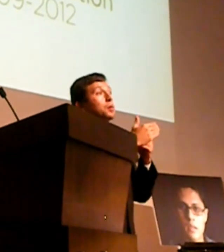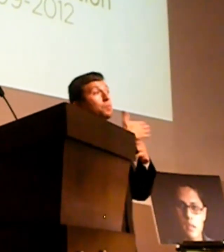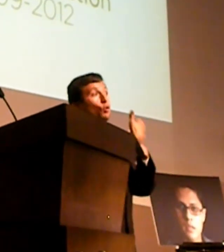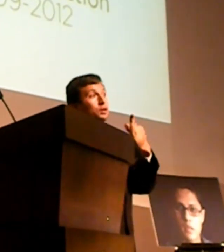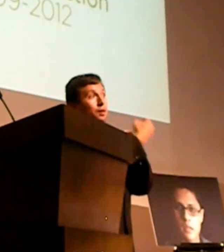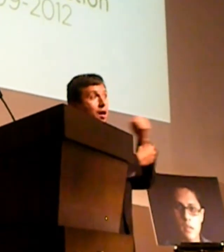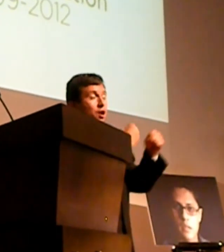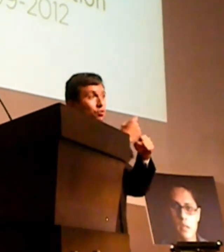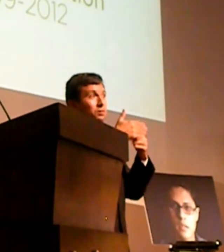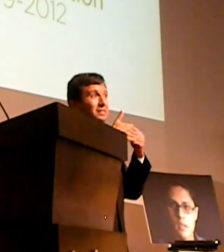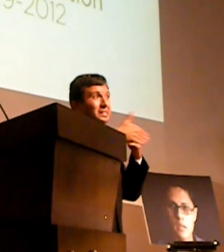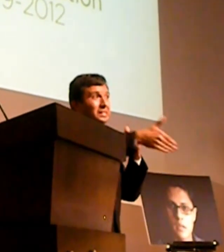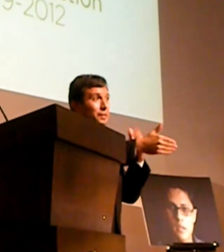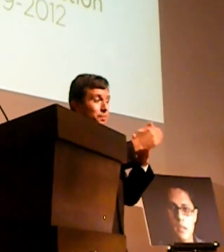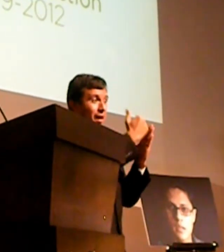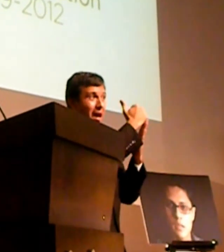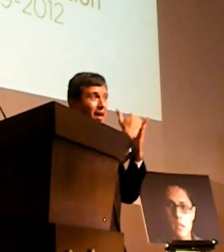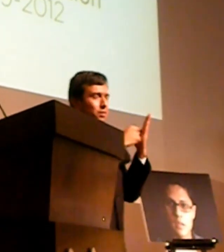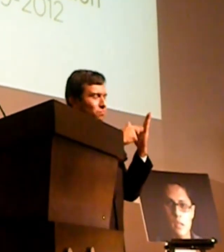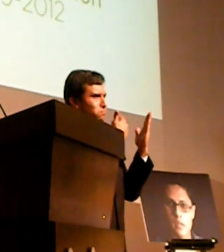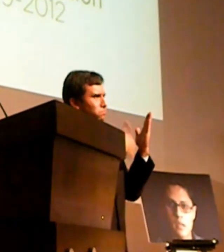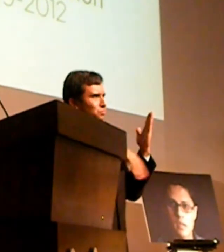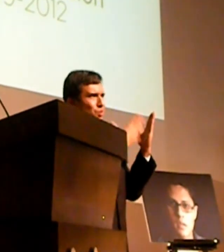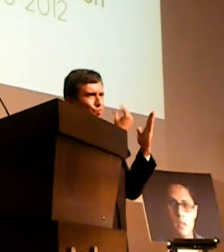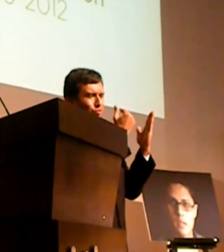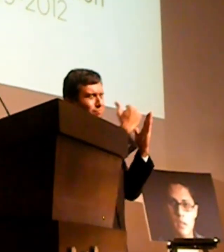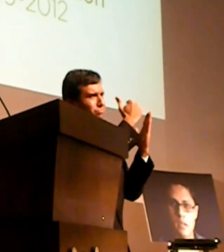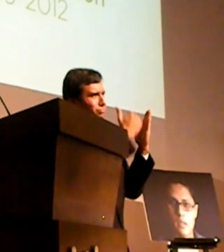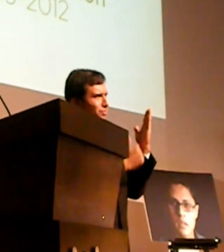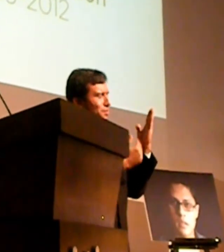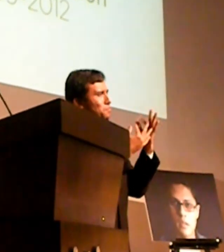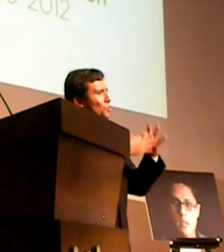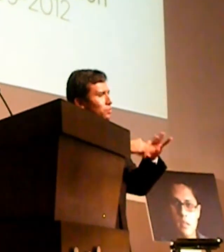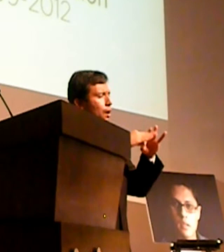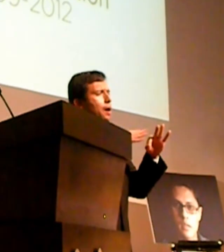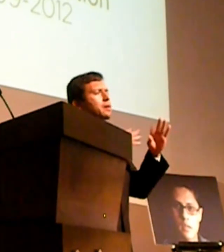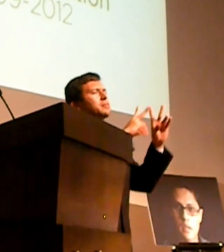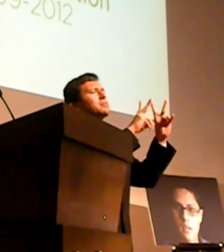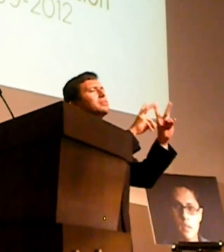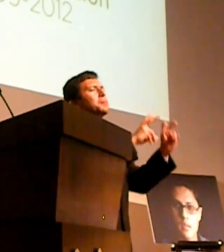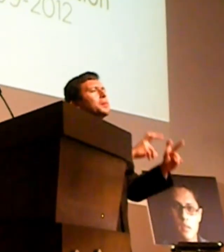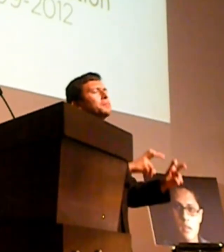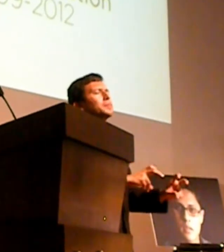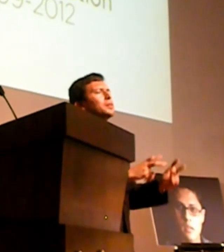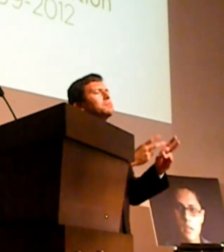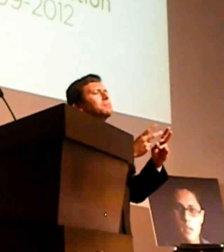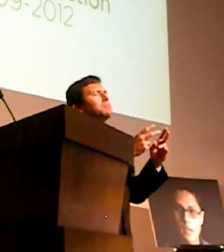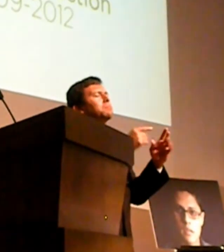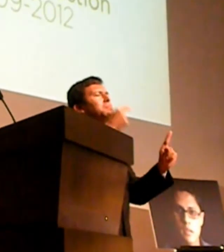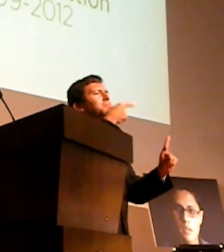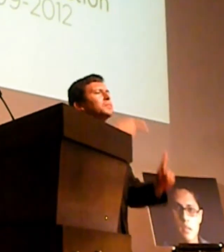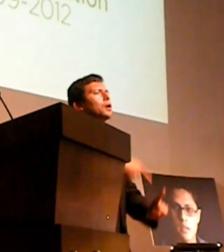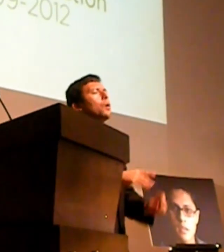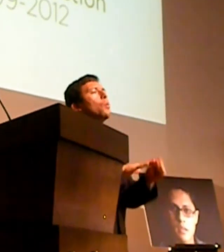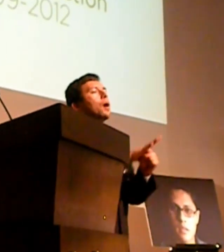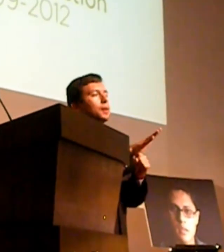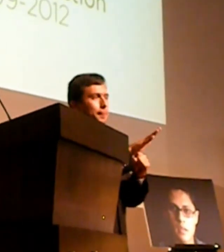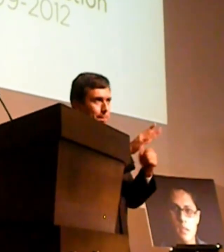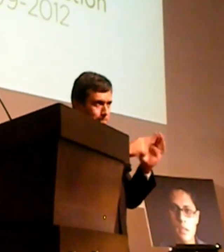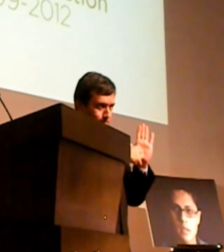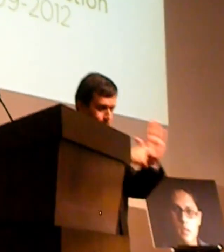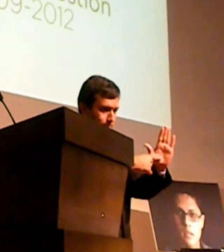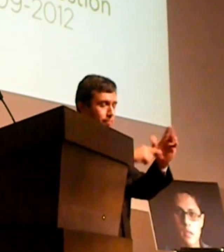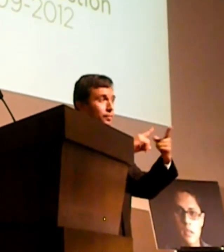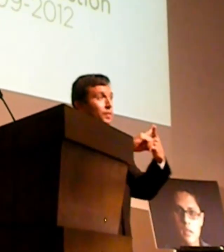es exigente y es indispensable. Incluye, entre muchos otros temas, los siguientes: ubicar desde la ley y